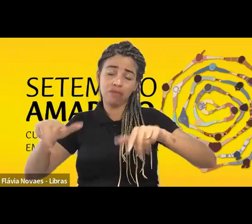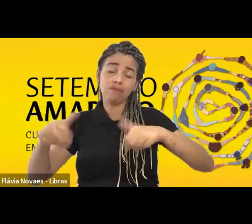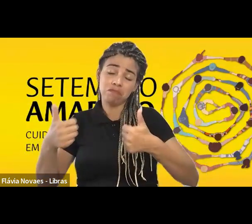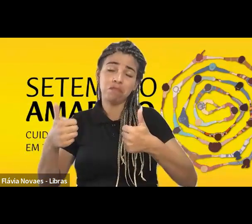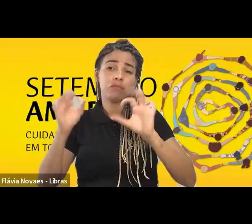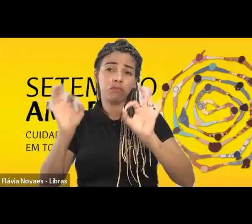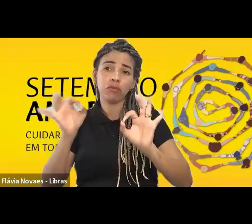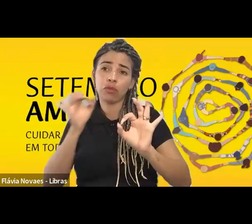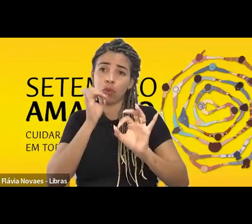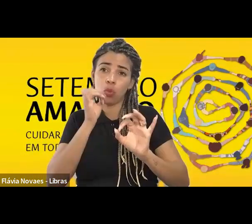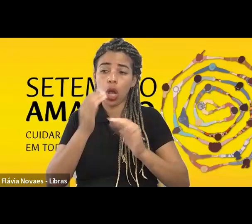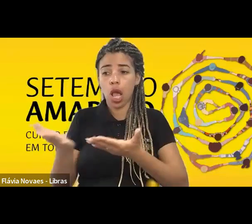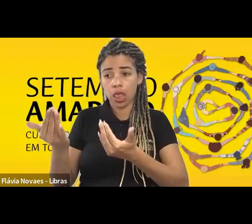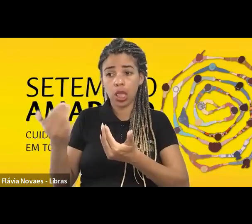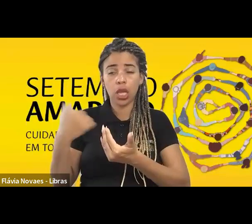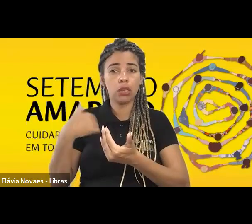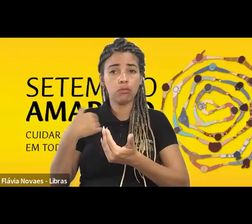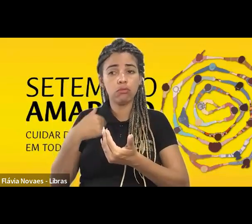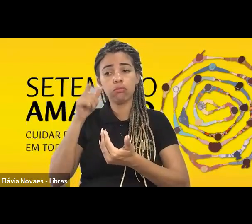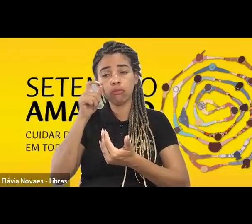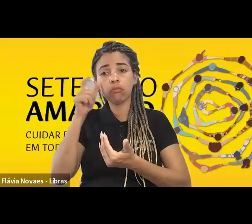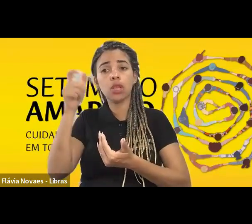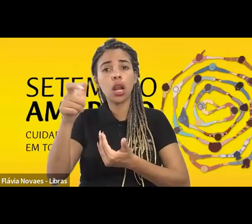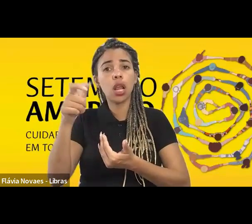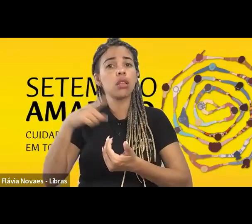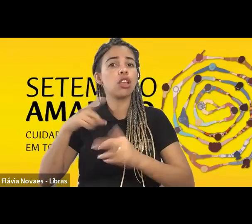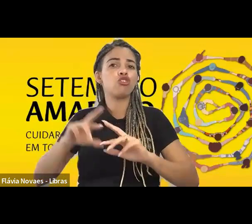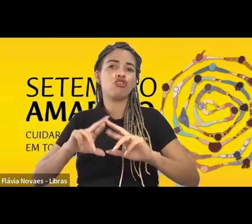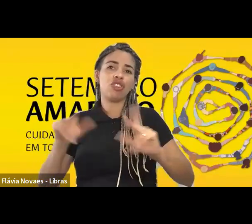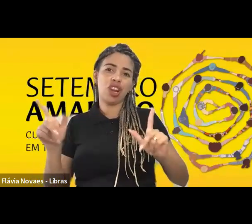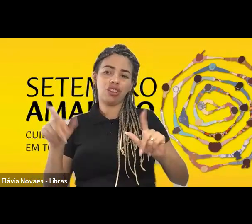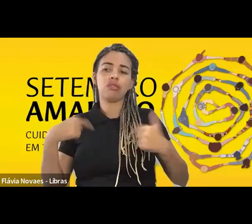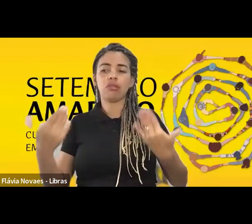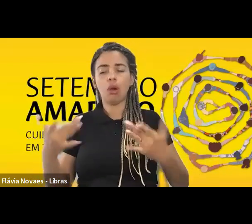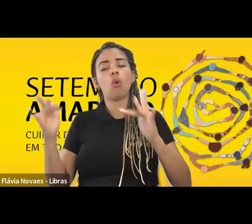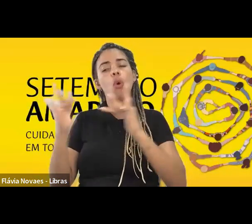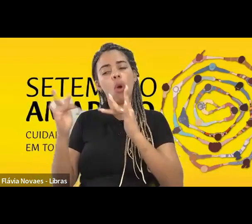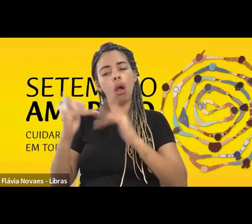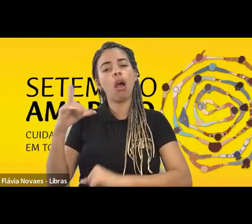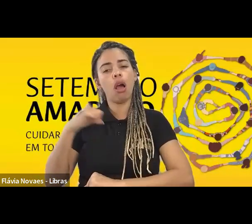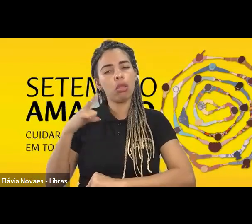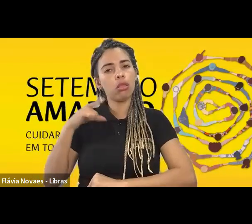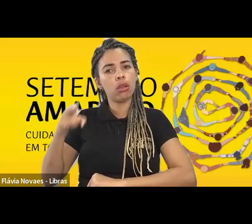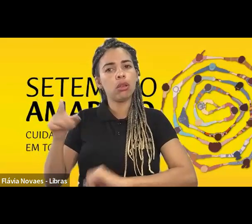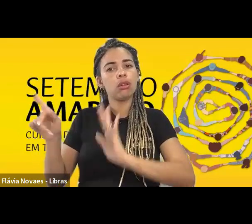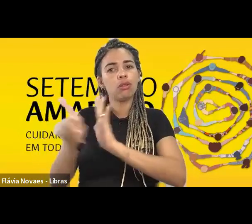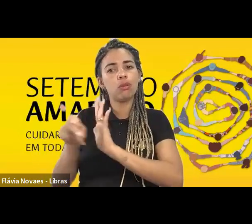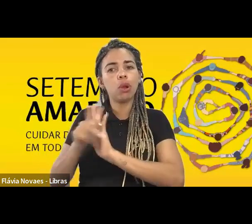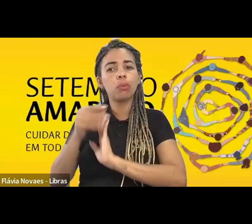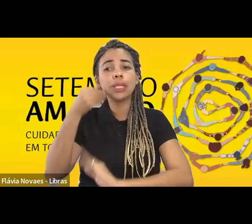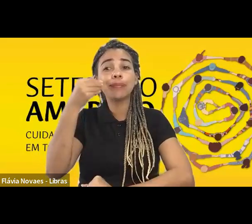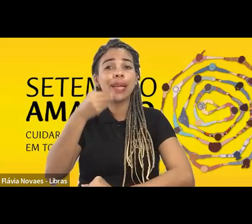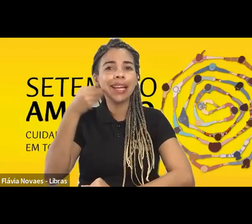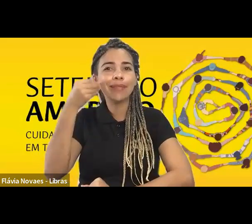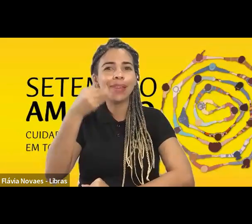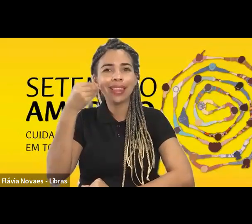interesse do adolescente, mas é preciso que a gente possa fazer isso. Então, do meu lugar de cuidador, de profissional